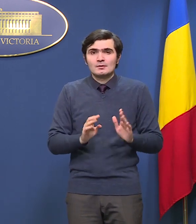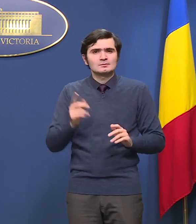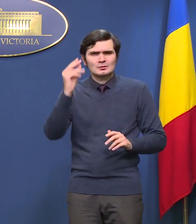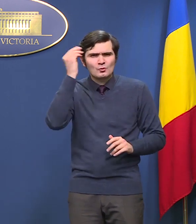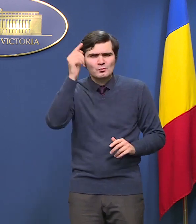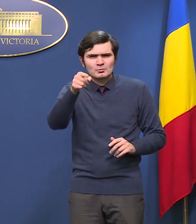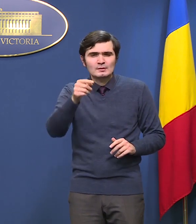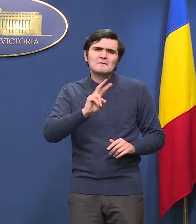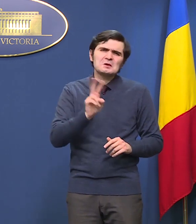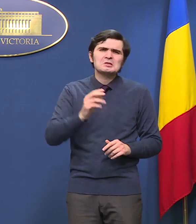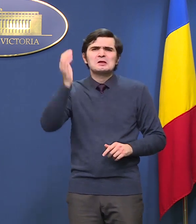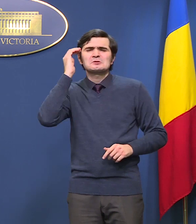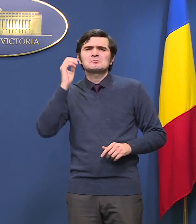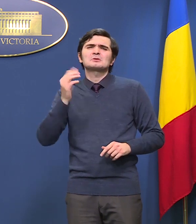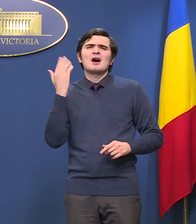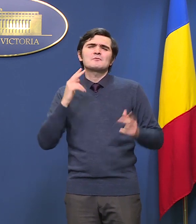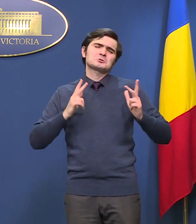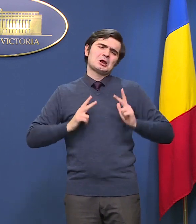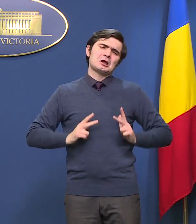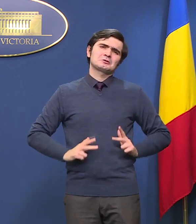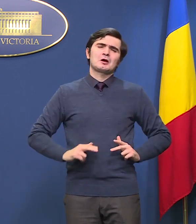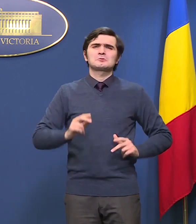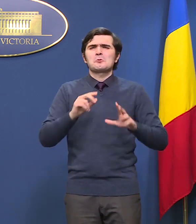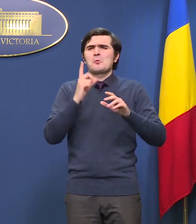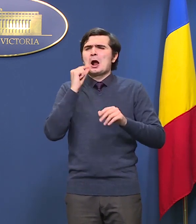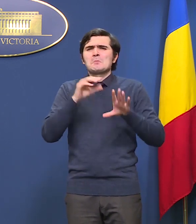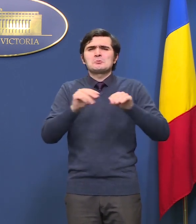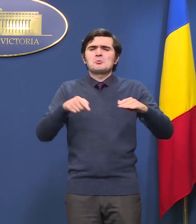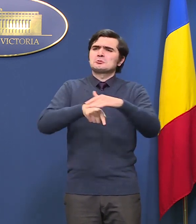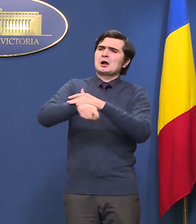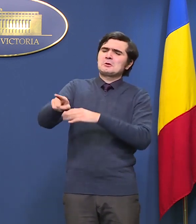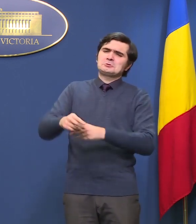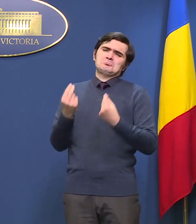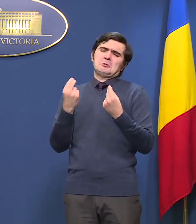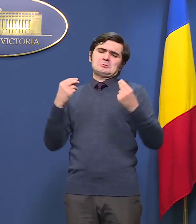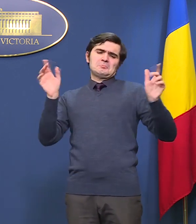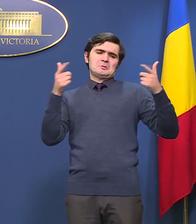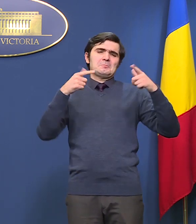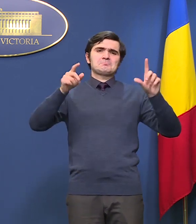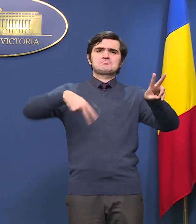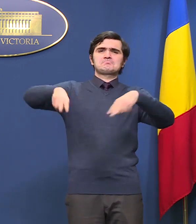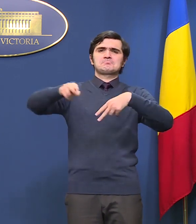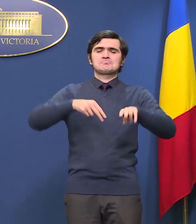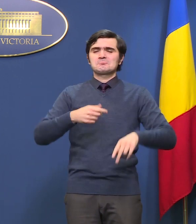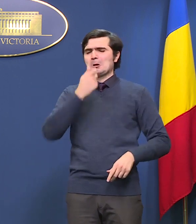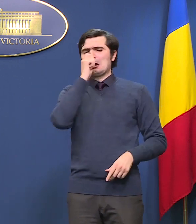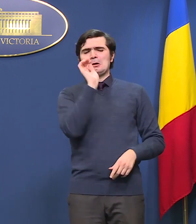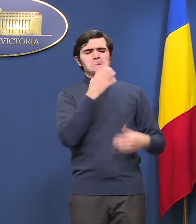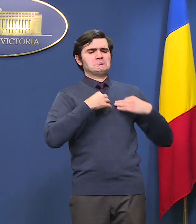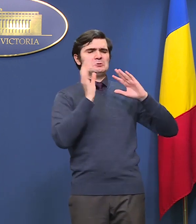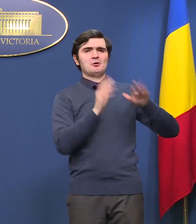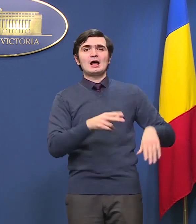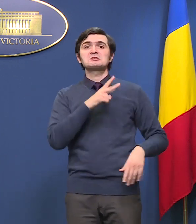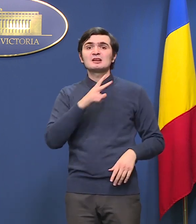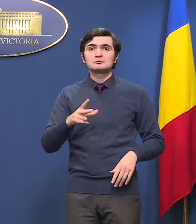sâmbătă a existat o relaxare și că oamenii au ieșit bine mersi, ignorând riscul care este